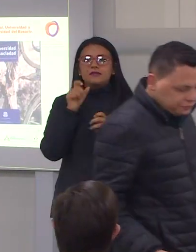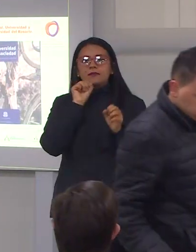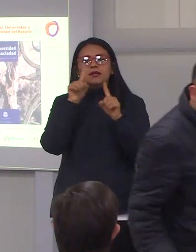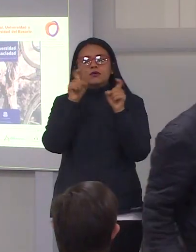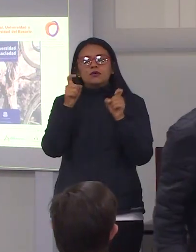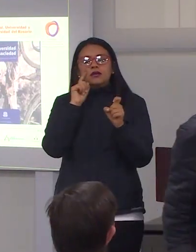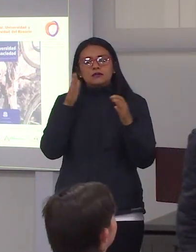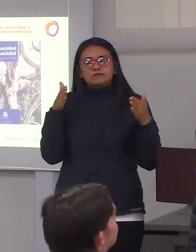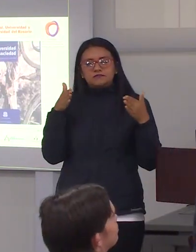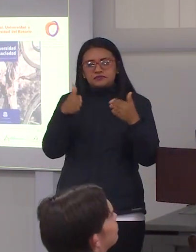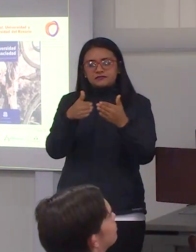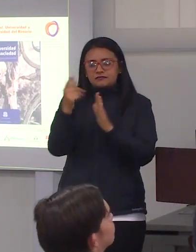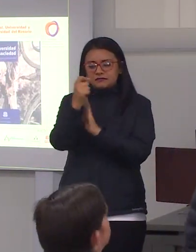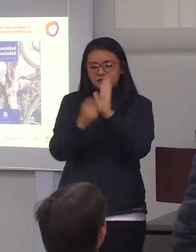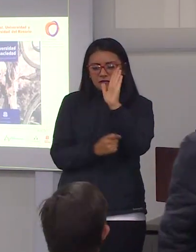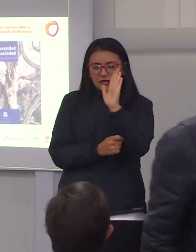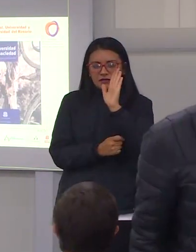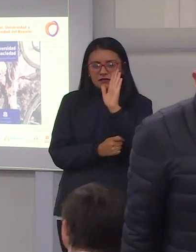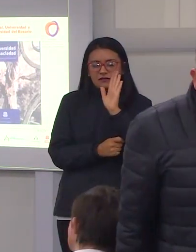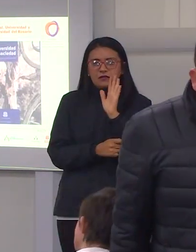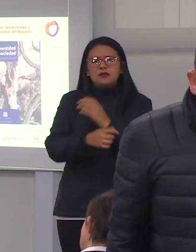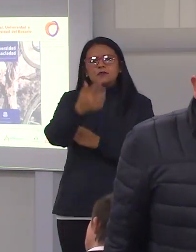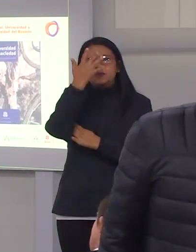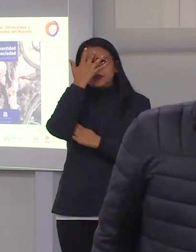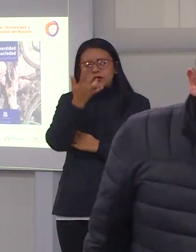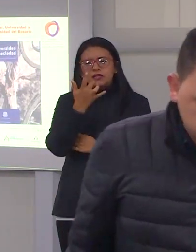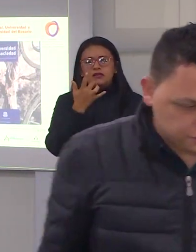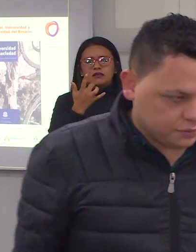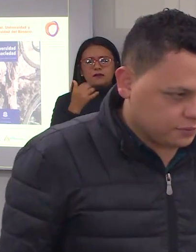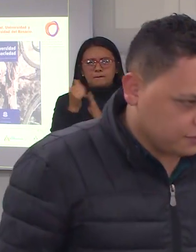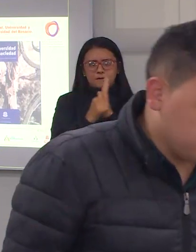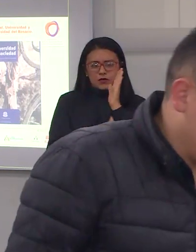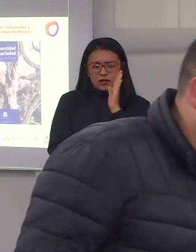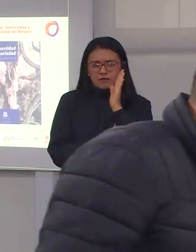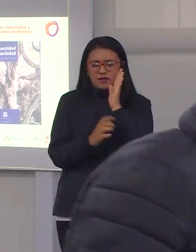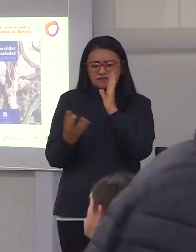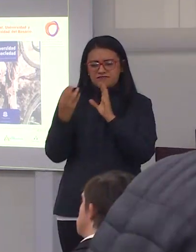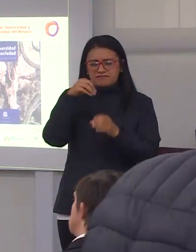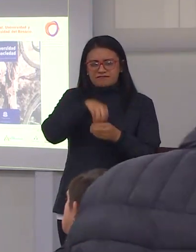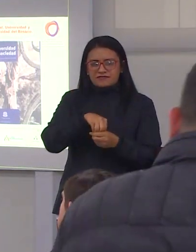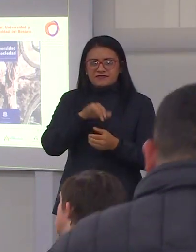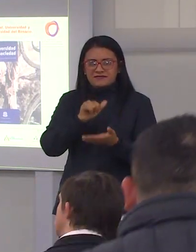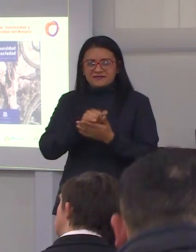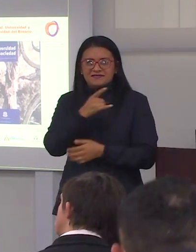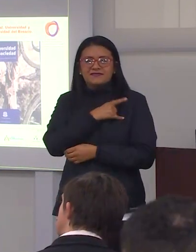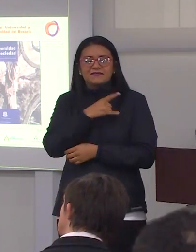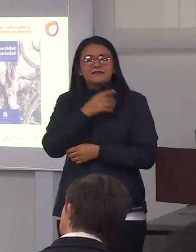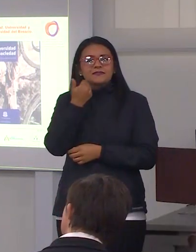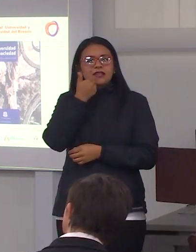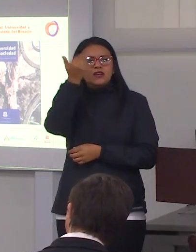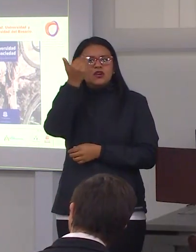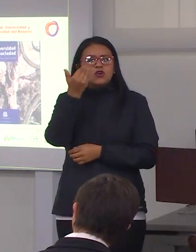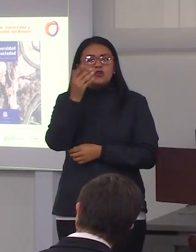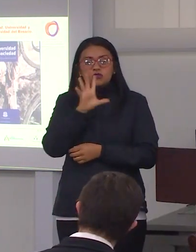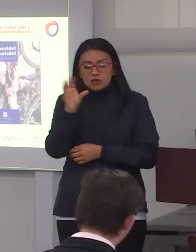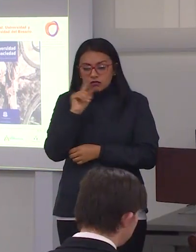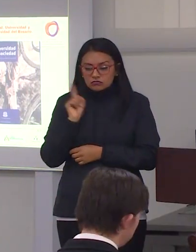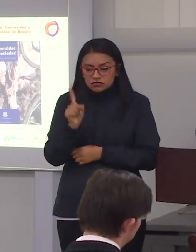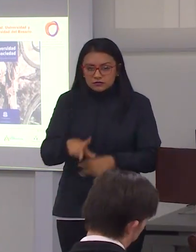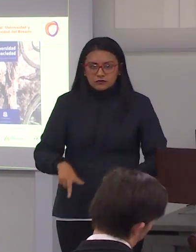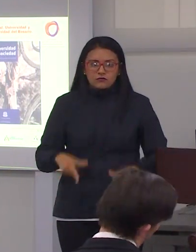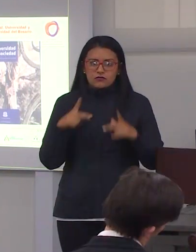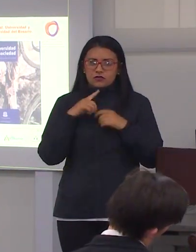son los puntos de salida de este programa? Porque obviamente pues los programas de transición a la vida adulta pues no son para toda la vida,